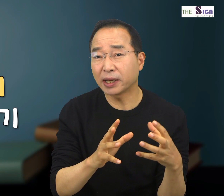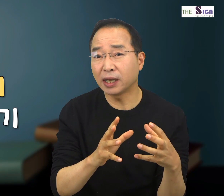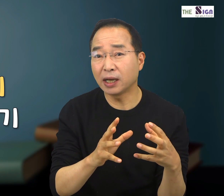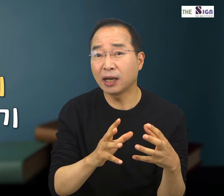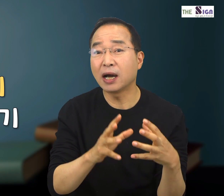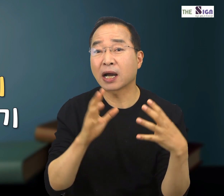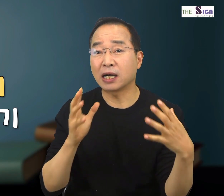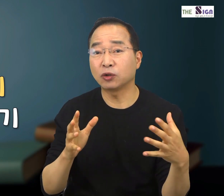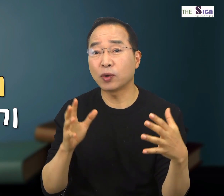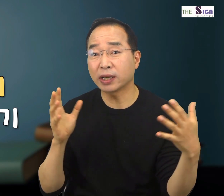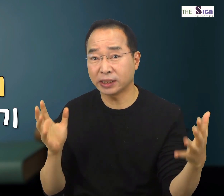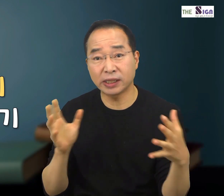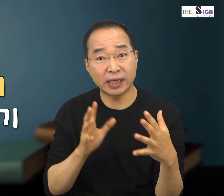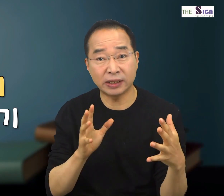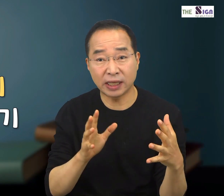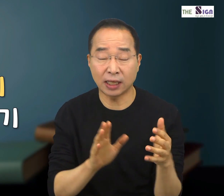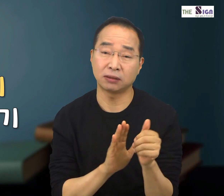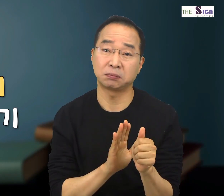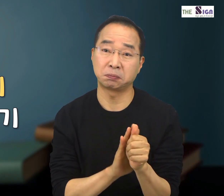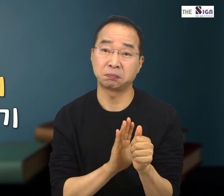얼마나 강도와 크기가 있냐.